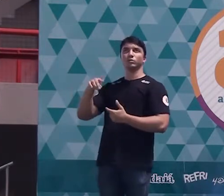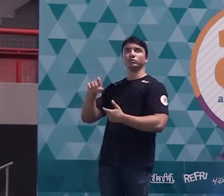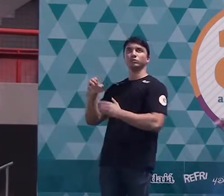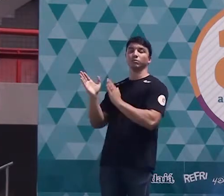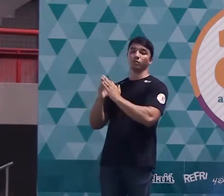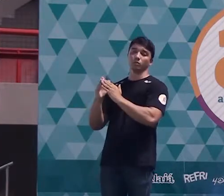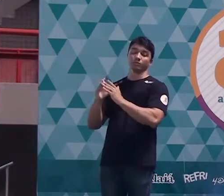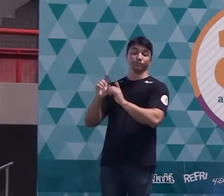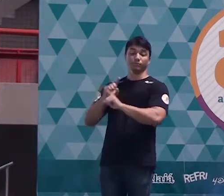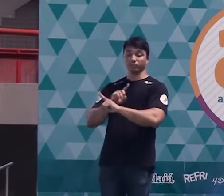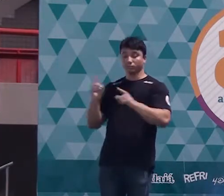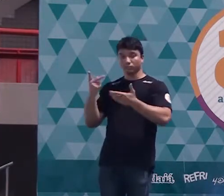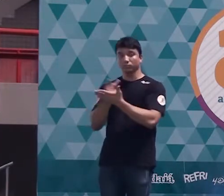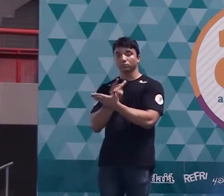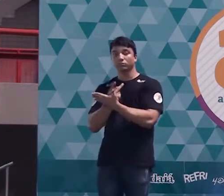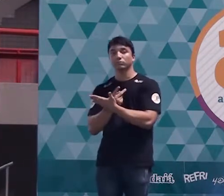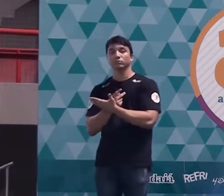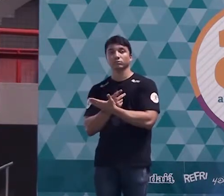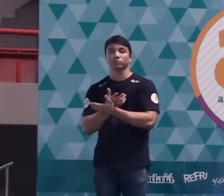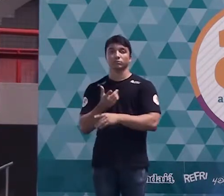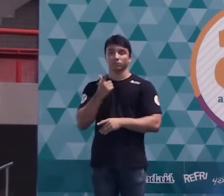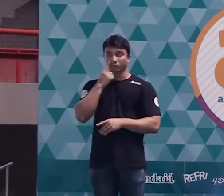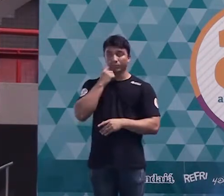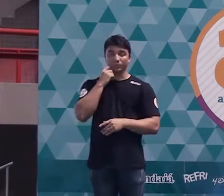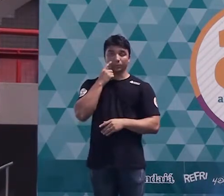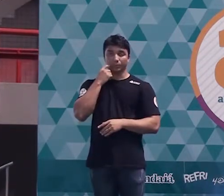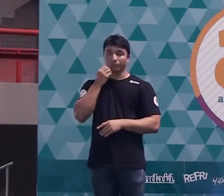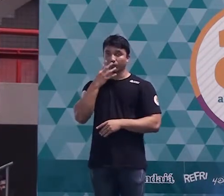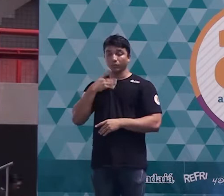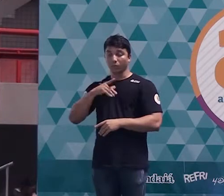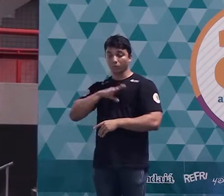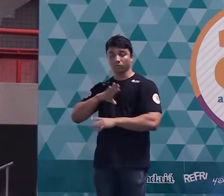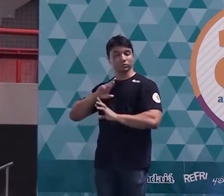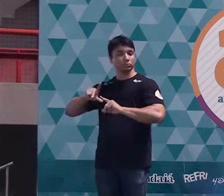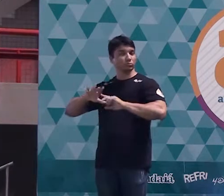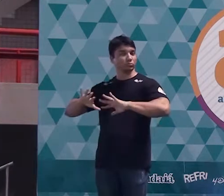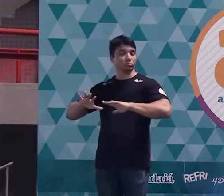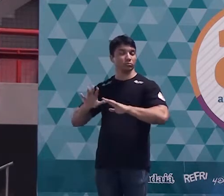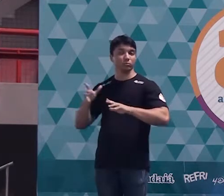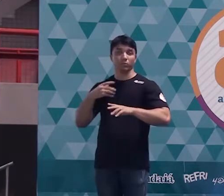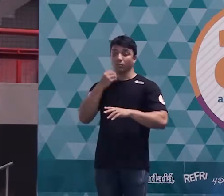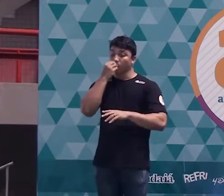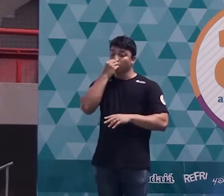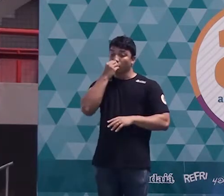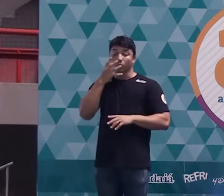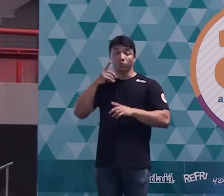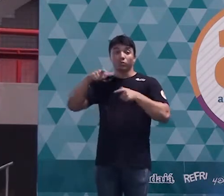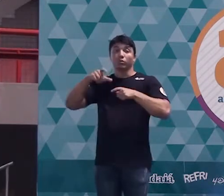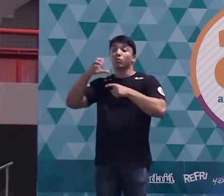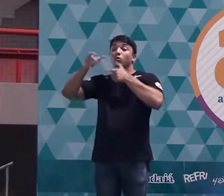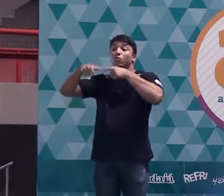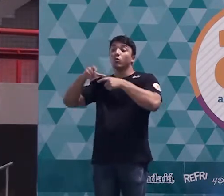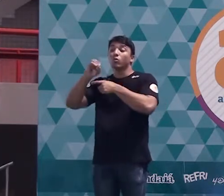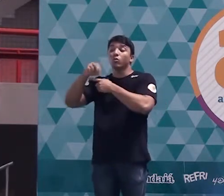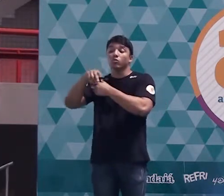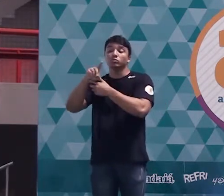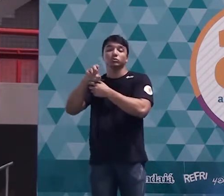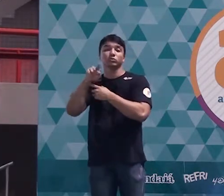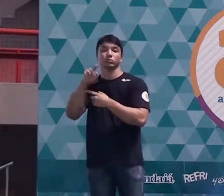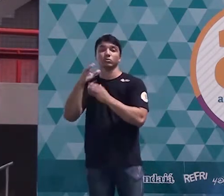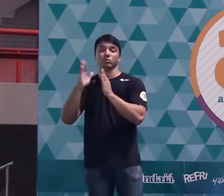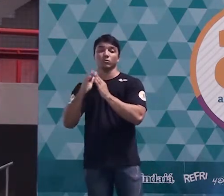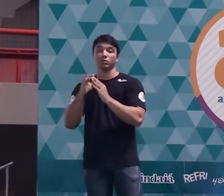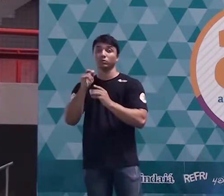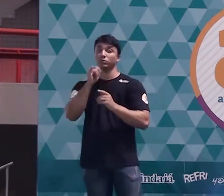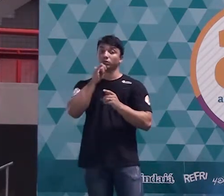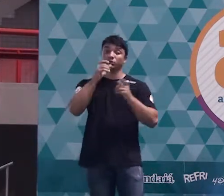você mora? Não. Não pode. Não é bom português. Onde você mora? Quem estaciona